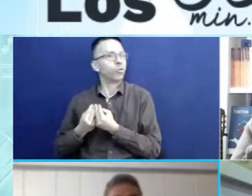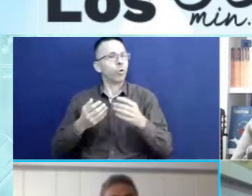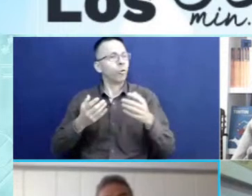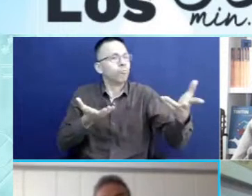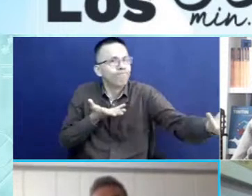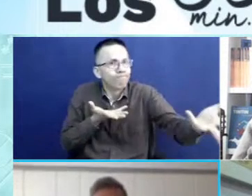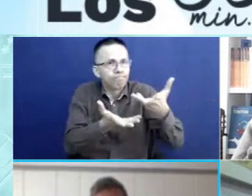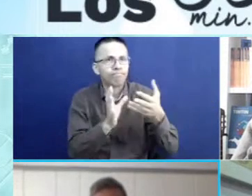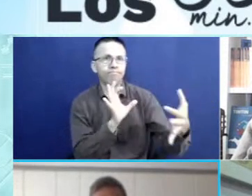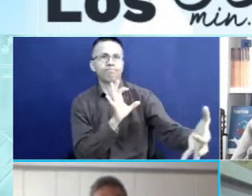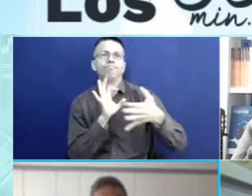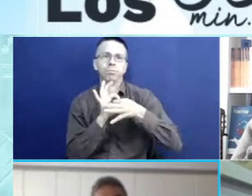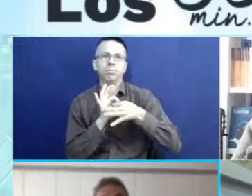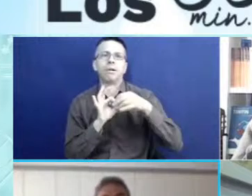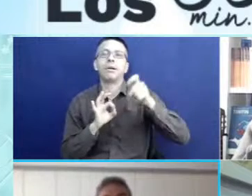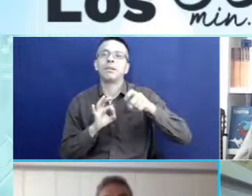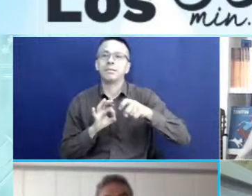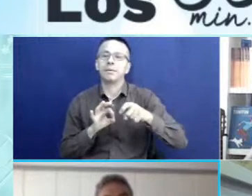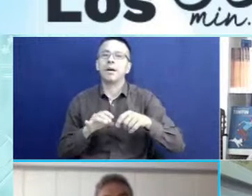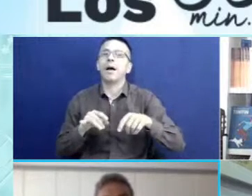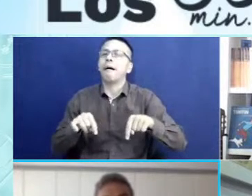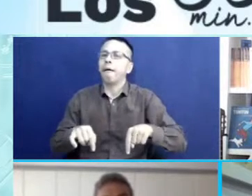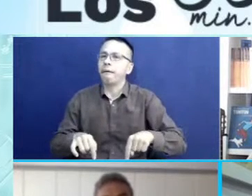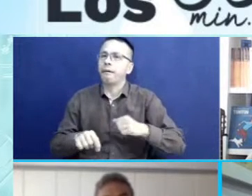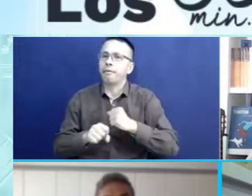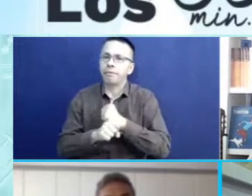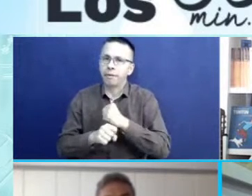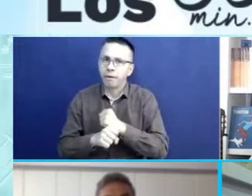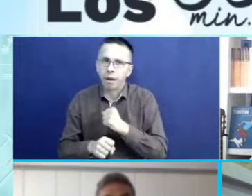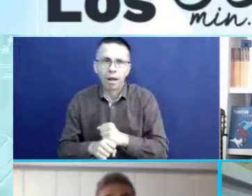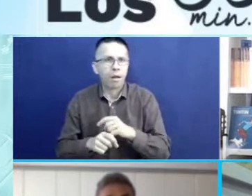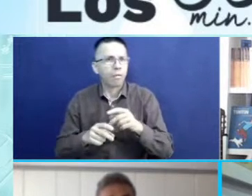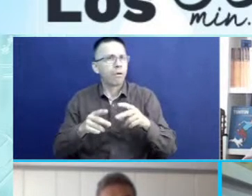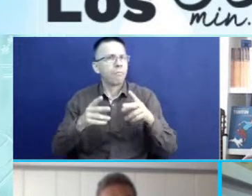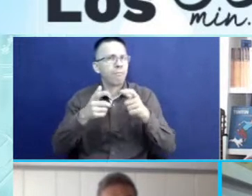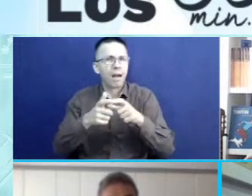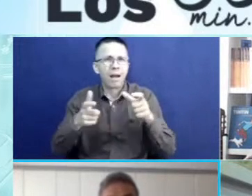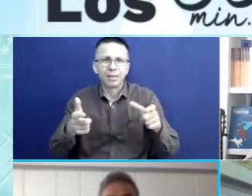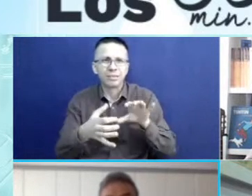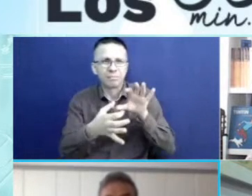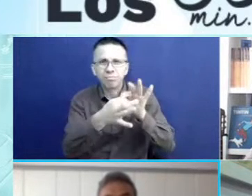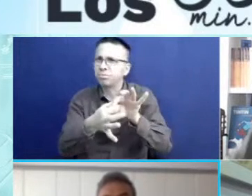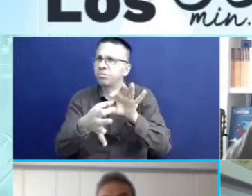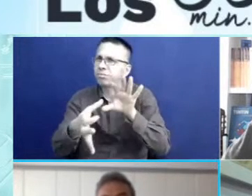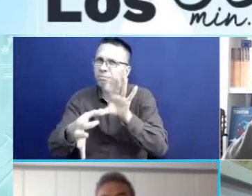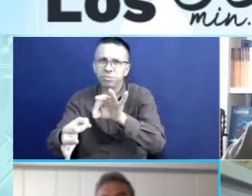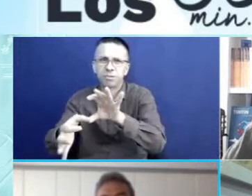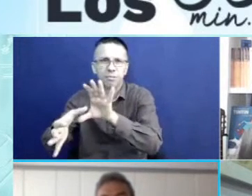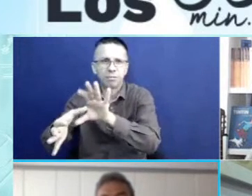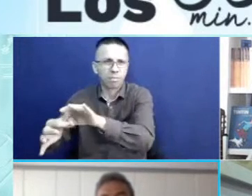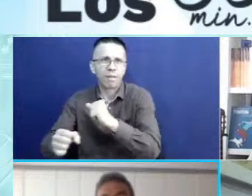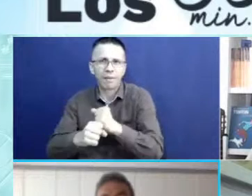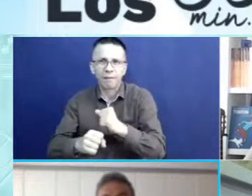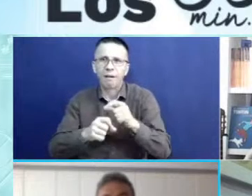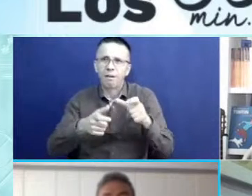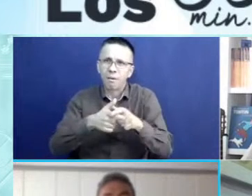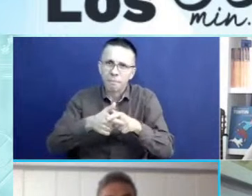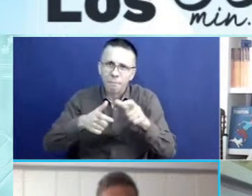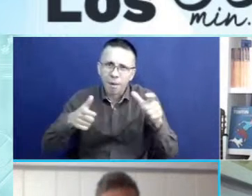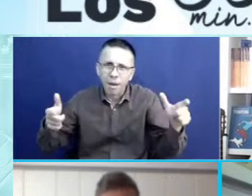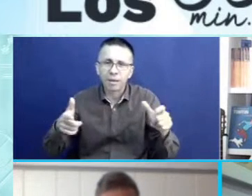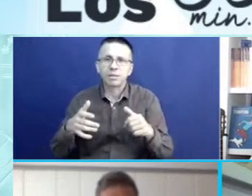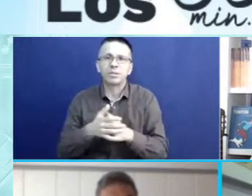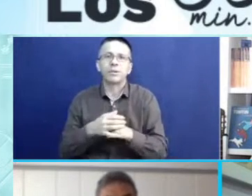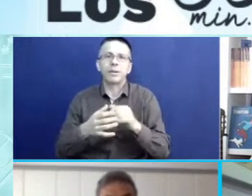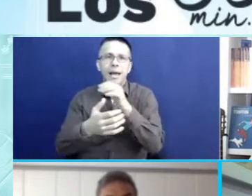mucho más empleo, más equipo regional, municipal, más cohesión de trabajo. Así pues que